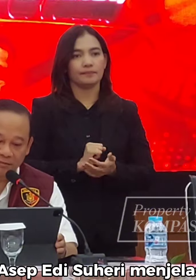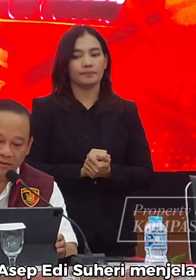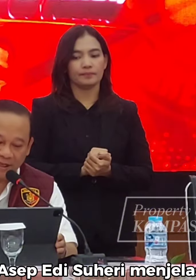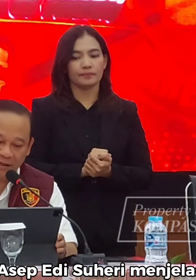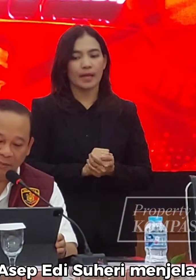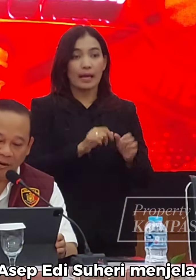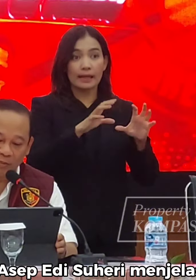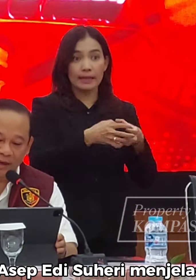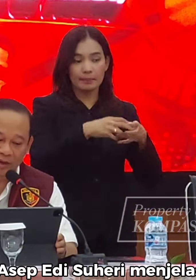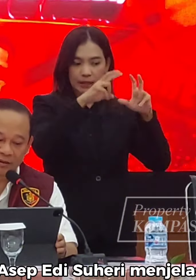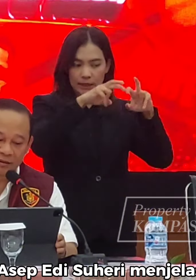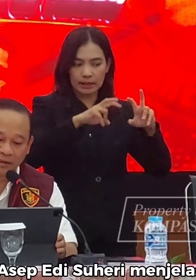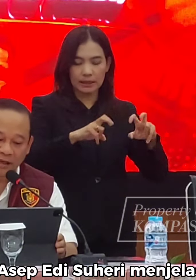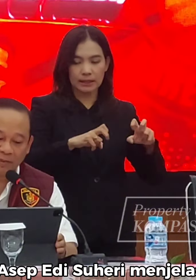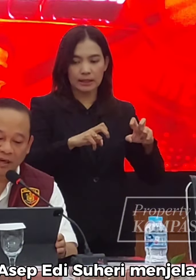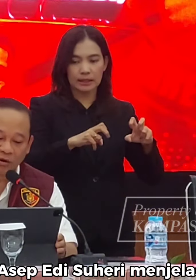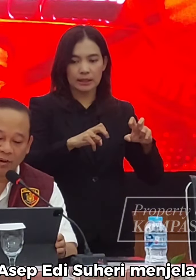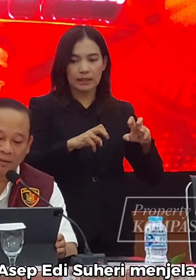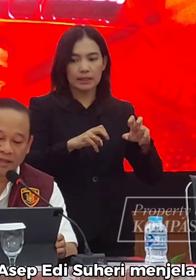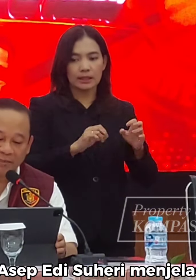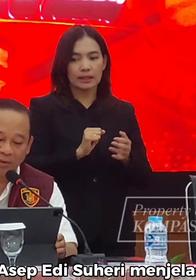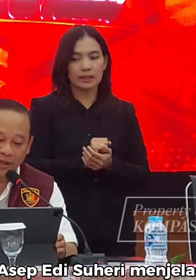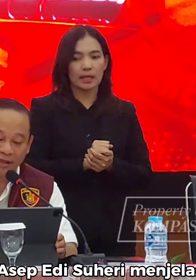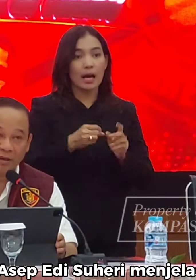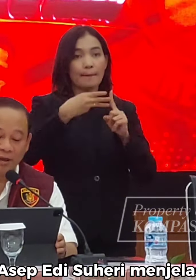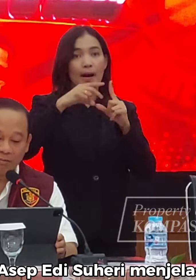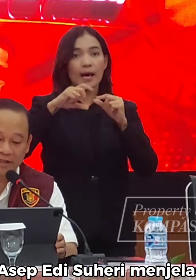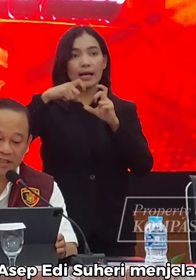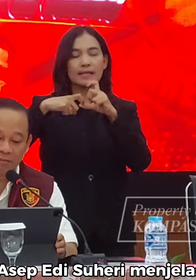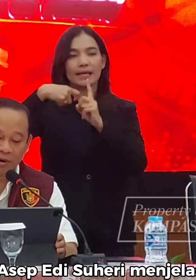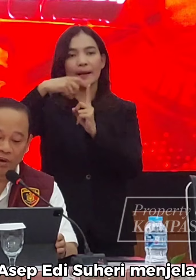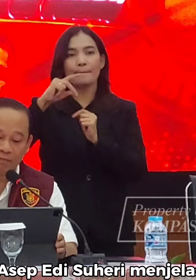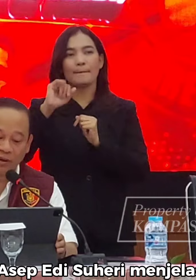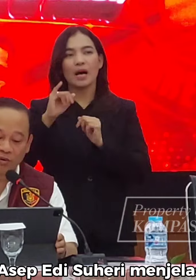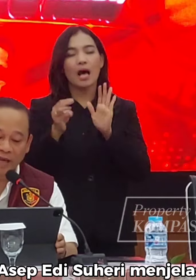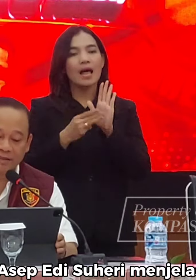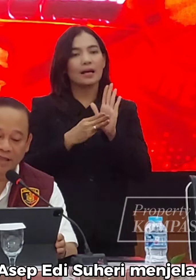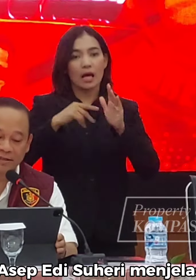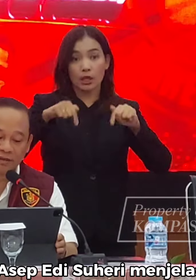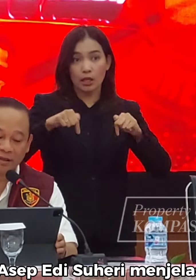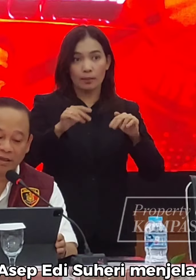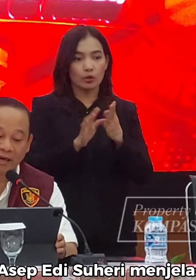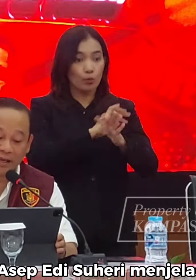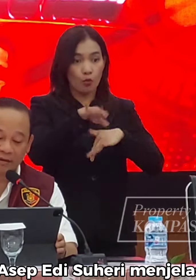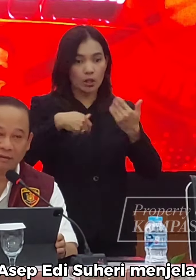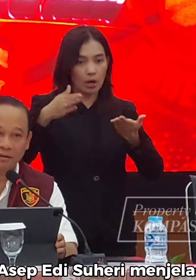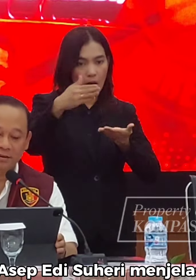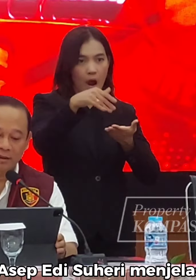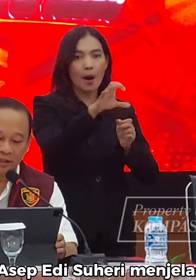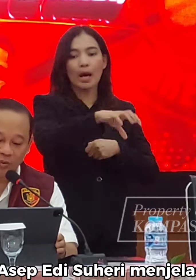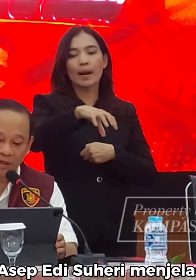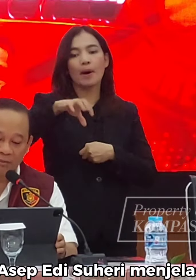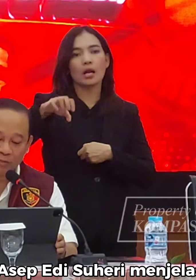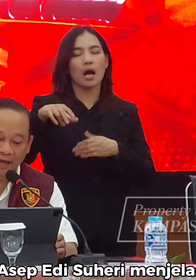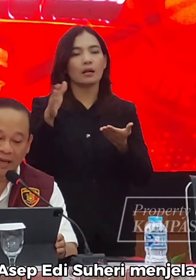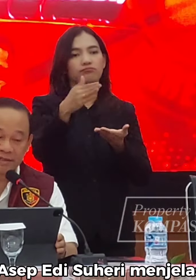tim Sidik dan pu pat tindak narkobai masih merakukan penusan aset-aset yang lain